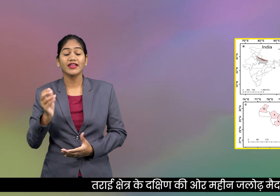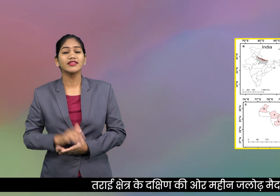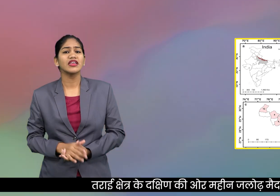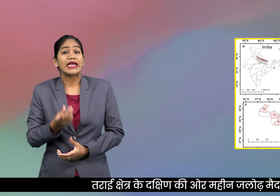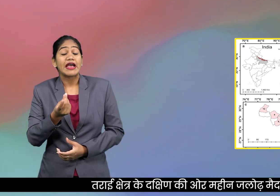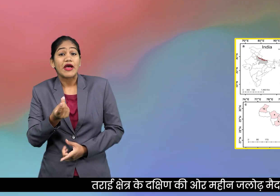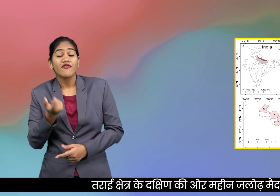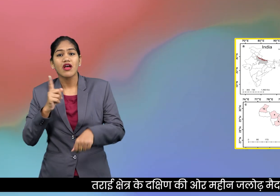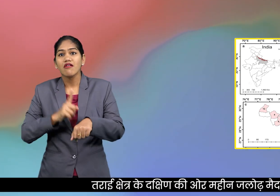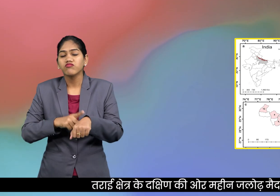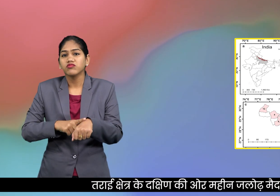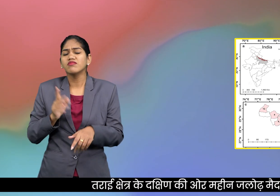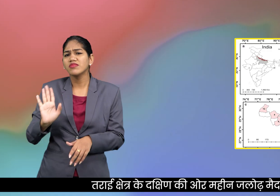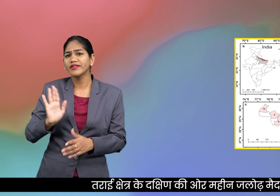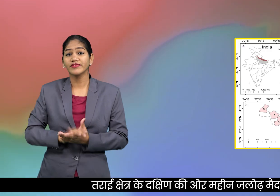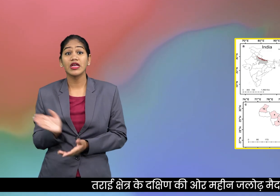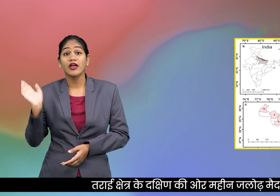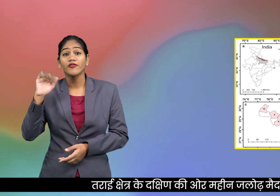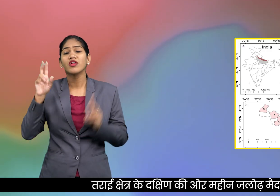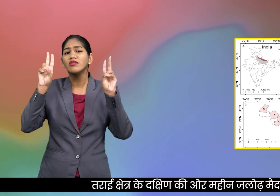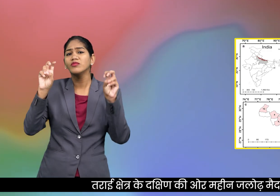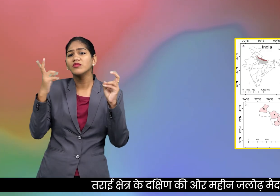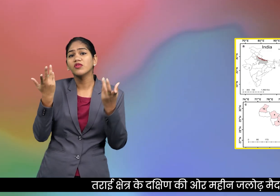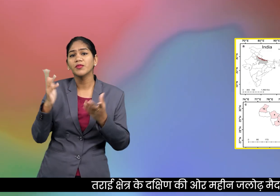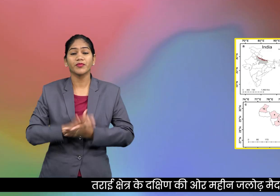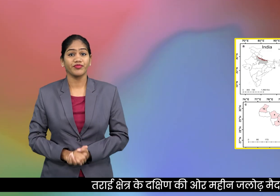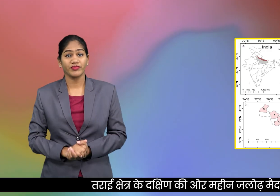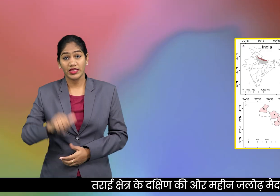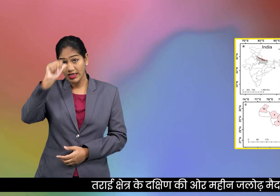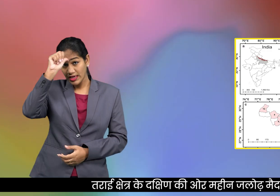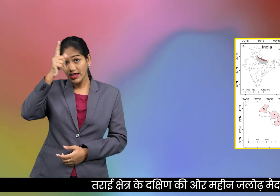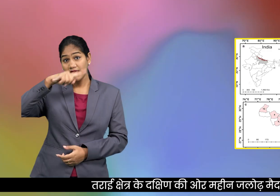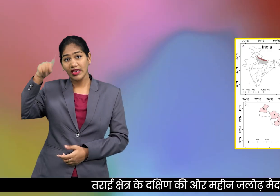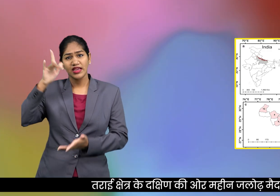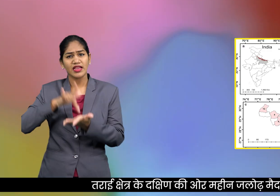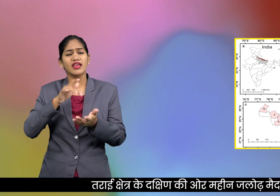तराई क्षेत्र के दक्षिण की ओर महीन जलोढ़ मैदानी क्षेत्र पाए जाते हैं।